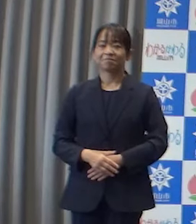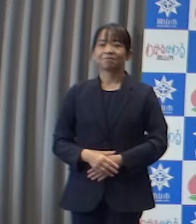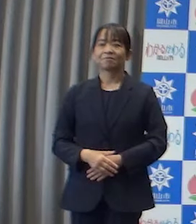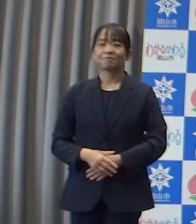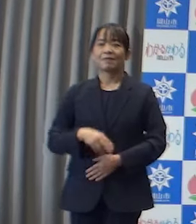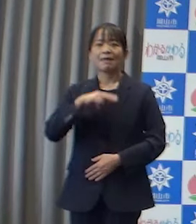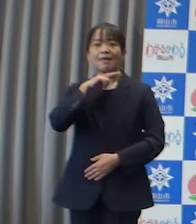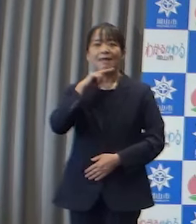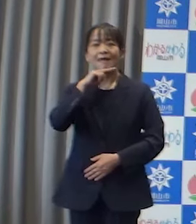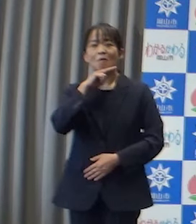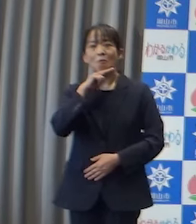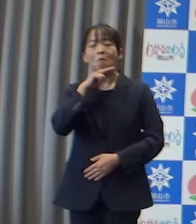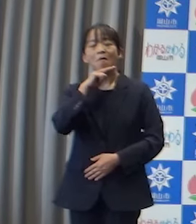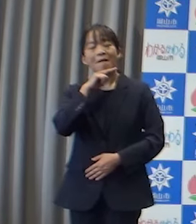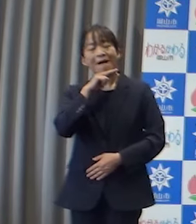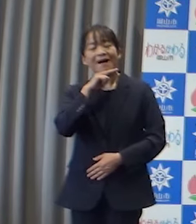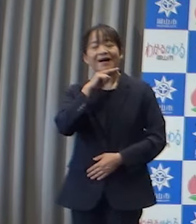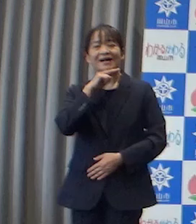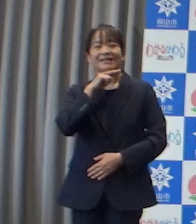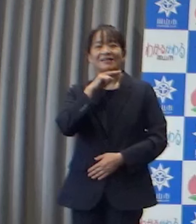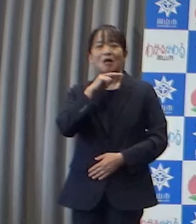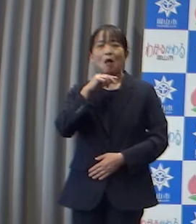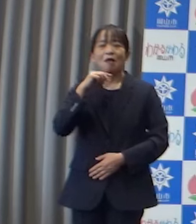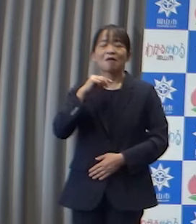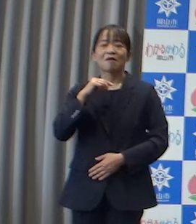ので、そういう意味で非常に、